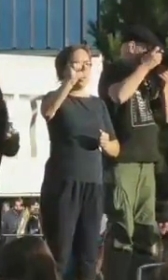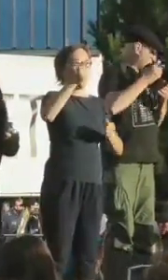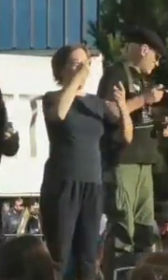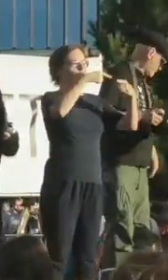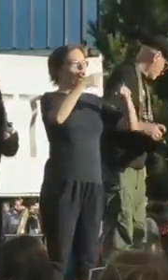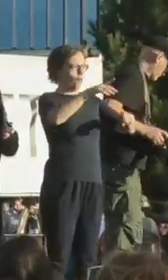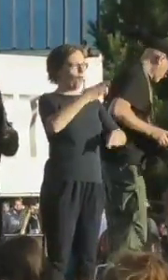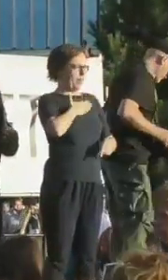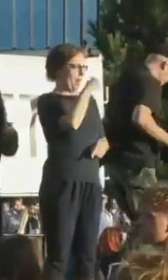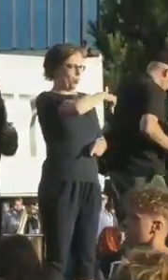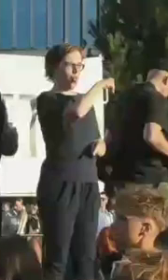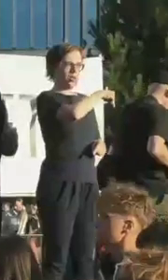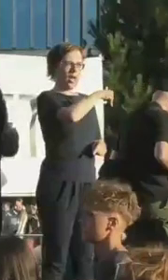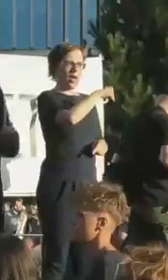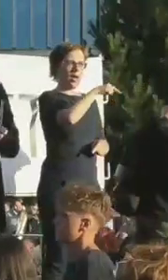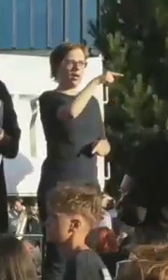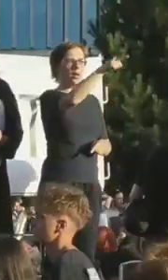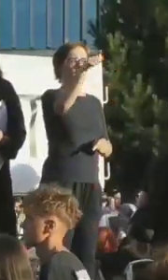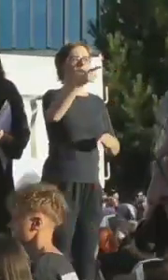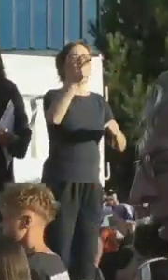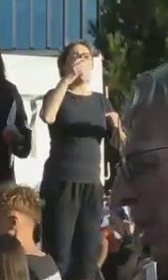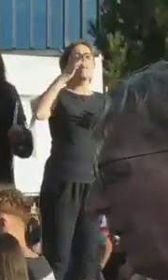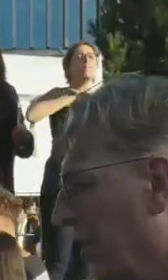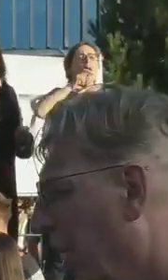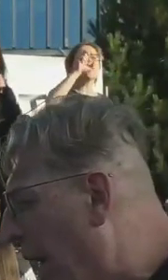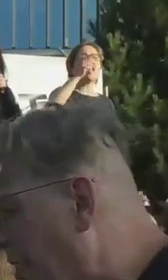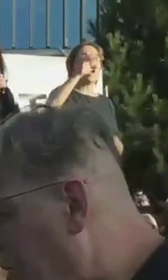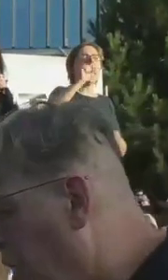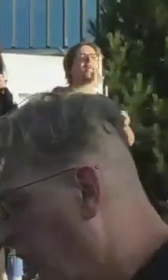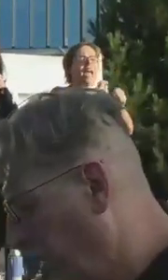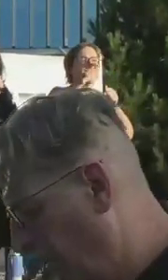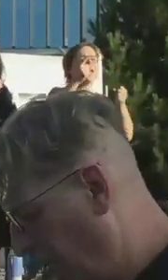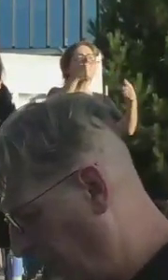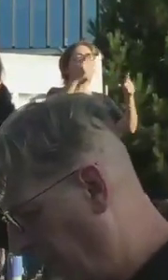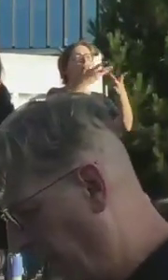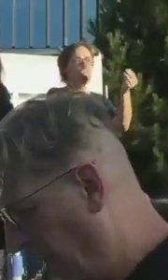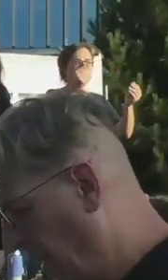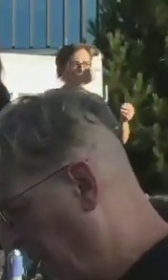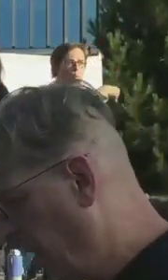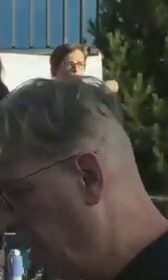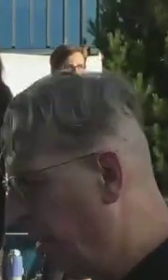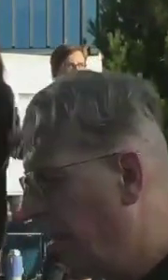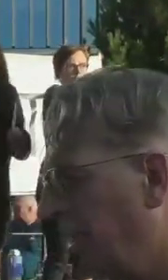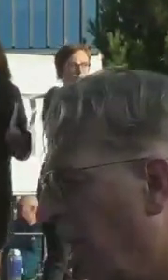go tutaj przy scenie, także jeśli pani Hania jest, zapraszamy ją tutaj do nas.